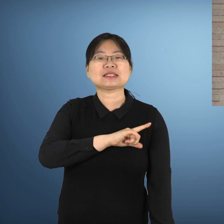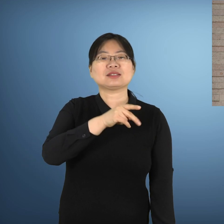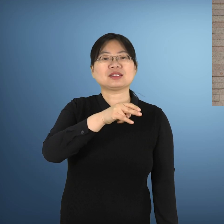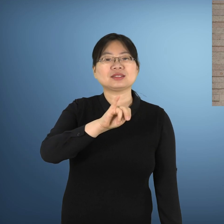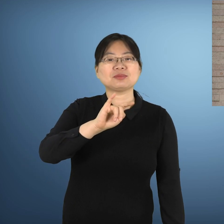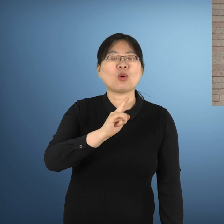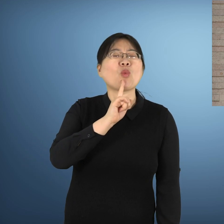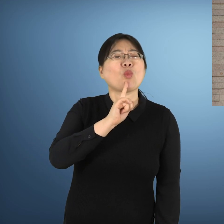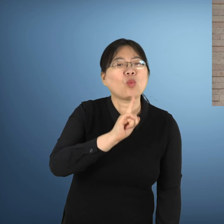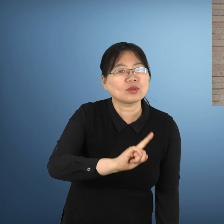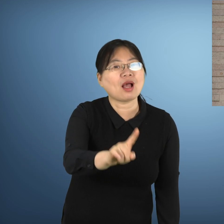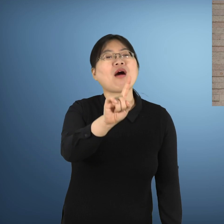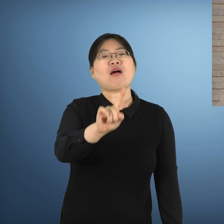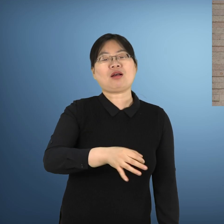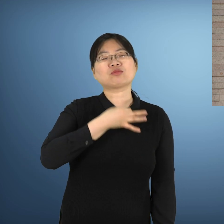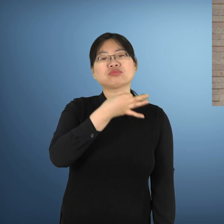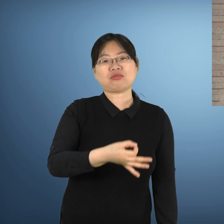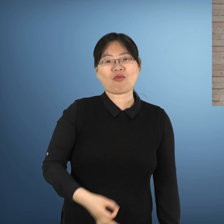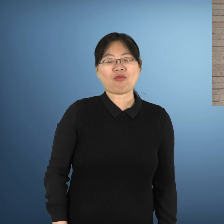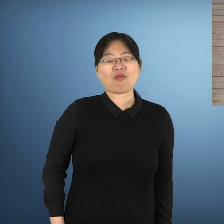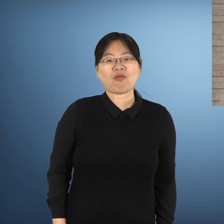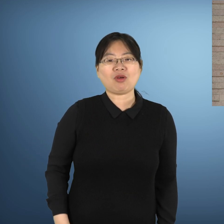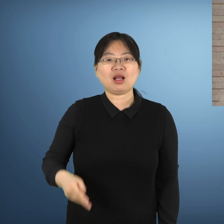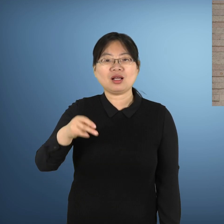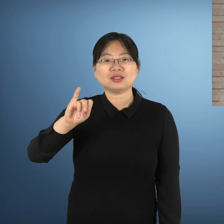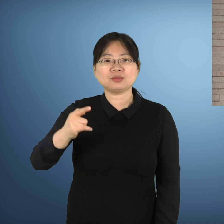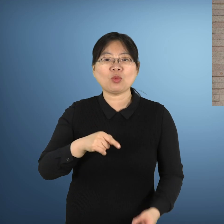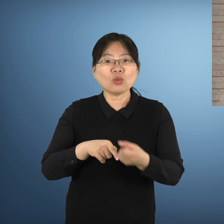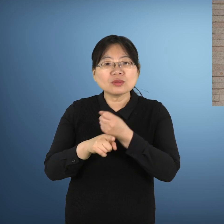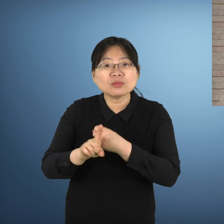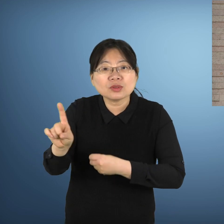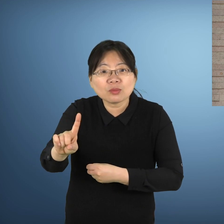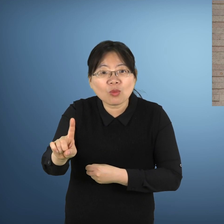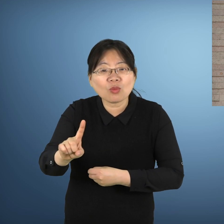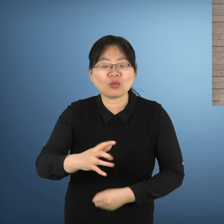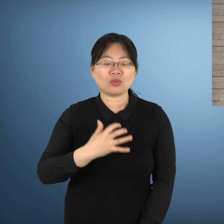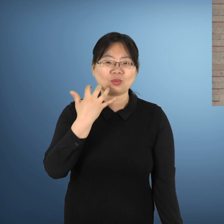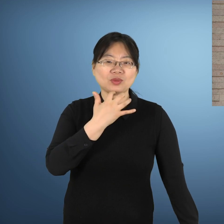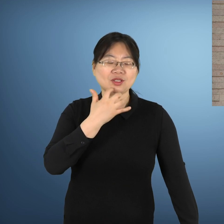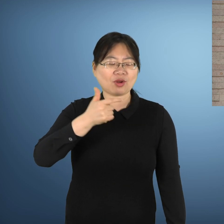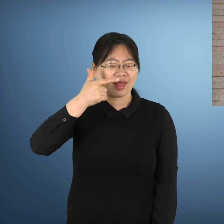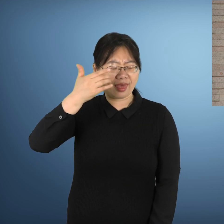이 시몬이라는 이름은 아시는 것처럼 베드로의 옛